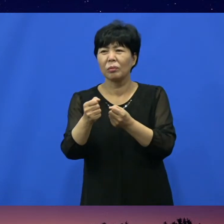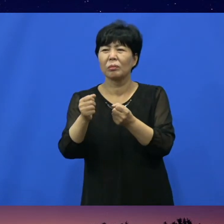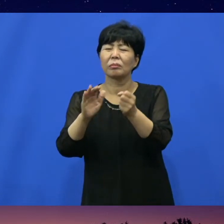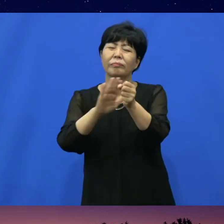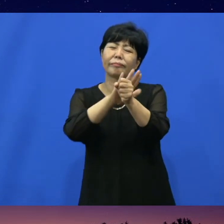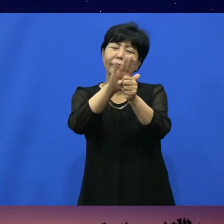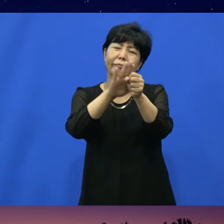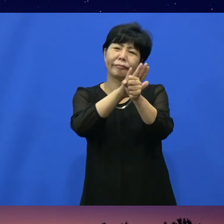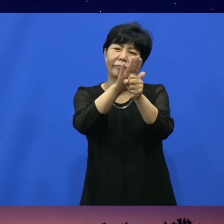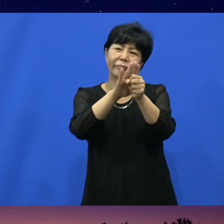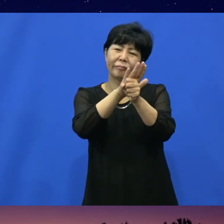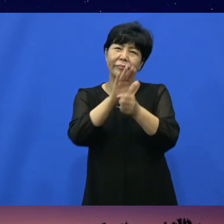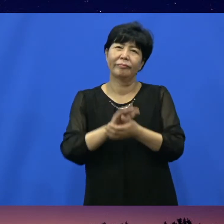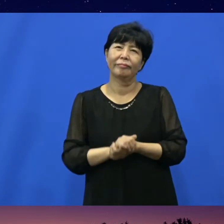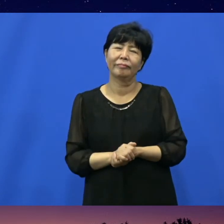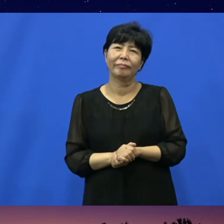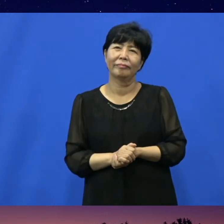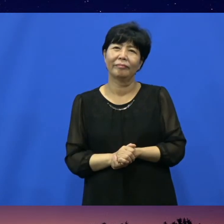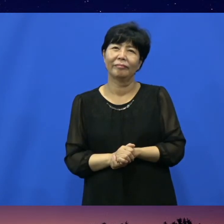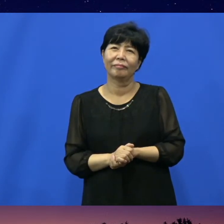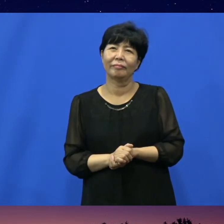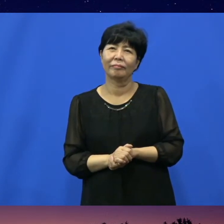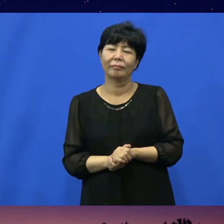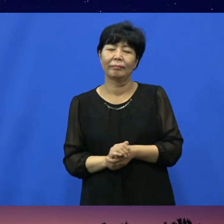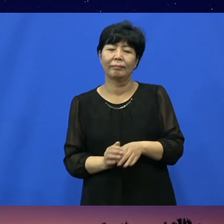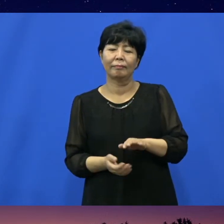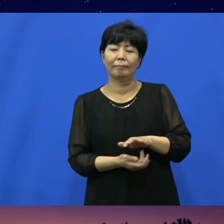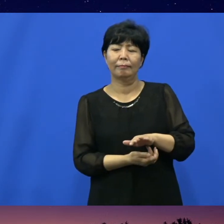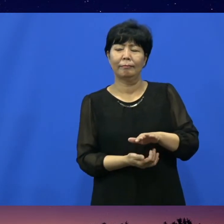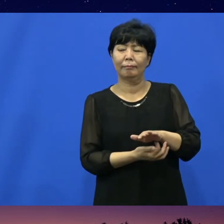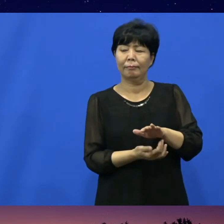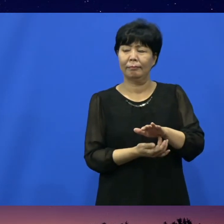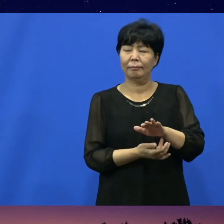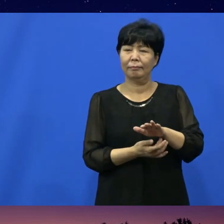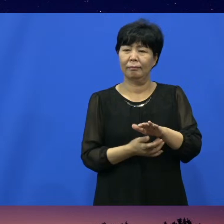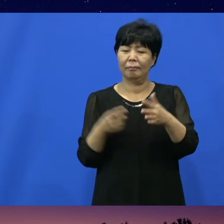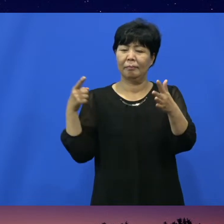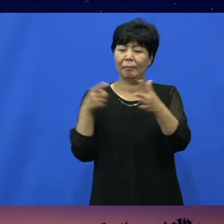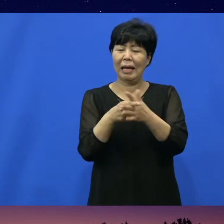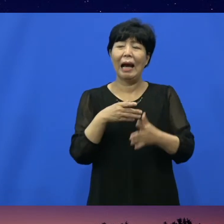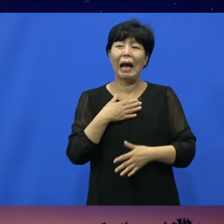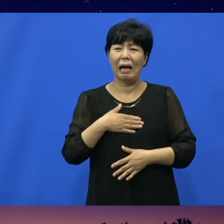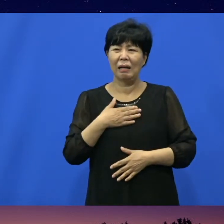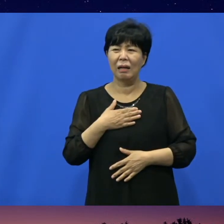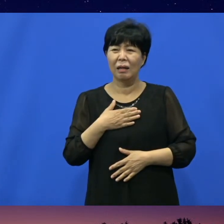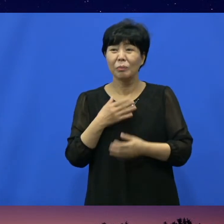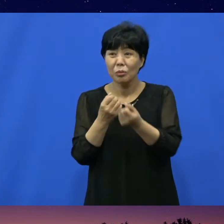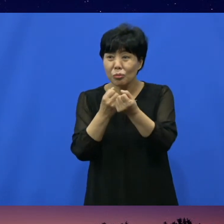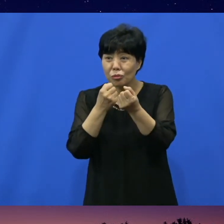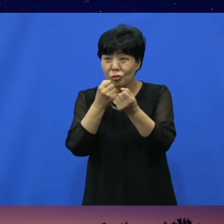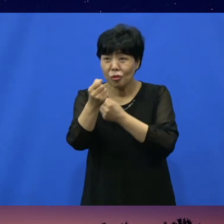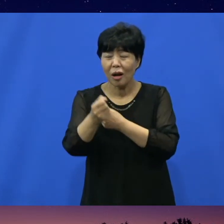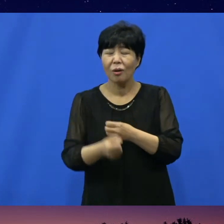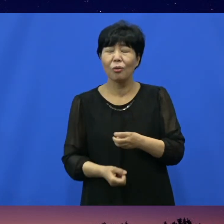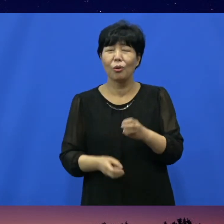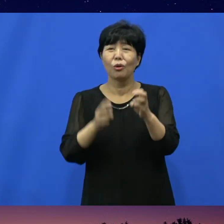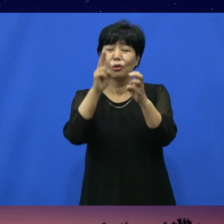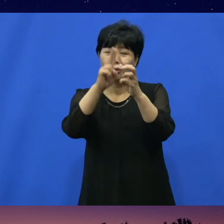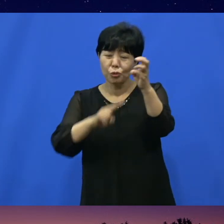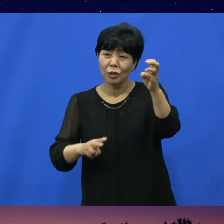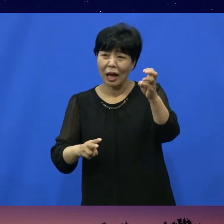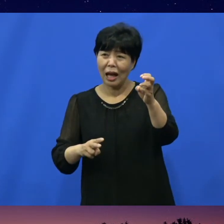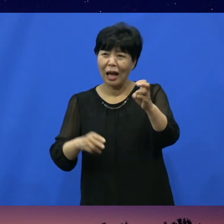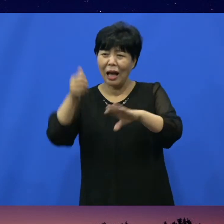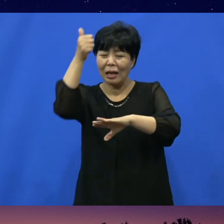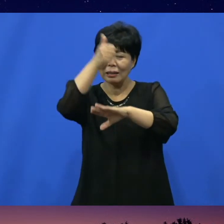음모를 꾸미고 있는 걸 다 보고 계세요. 배반하고 있는 걸 알아요. 그러나 주님은 계속 가룟유다를 사랑해요. 끝까지